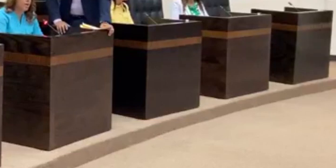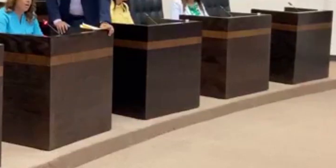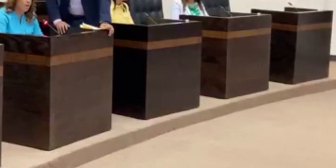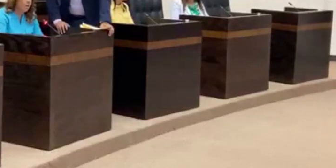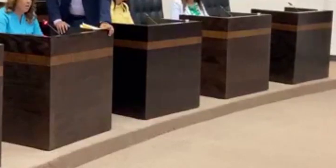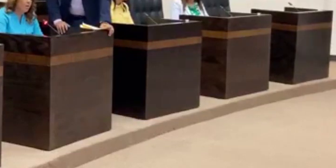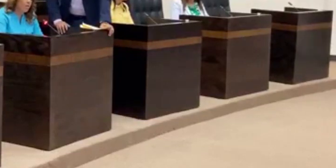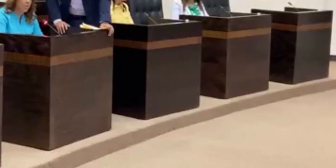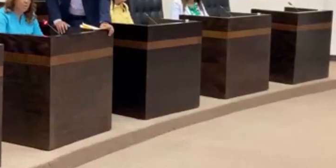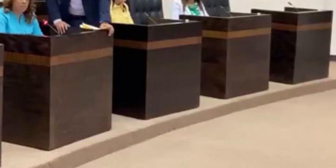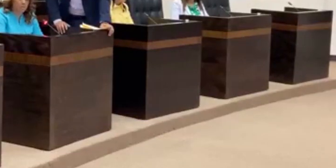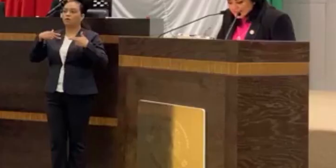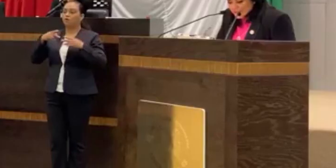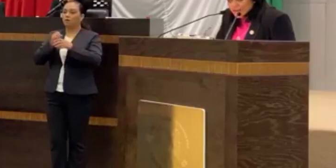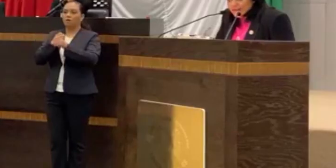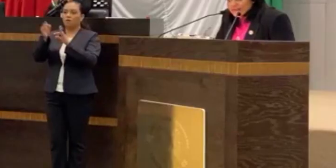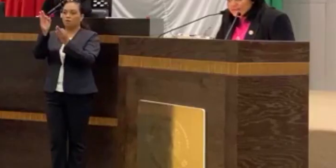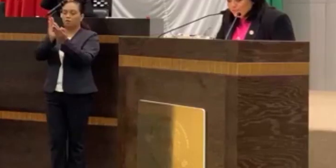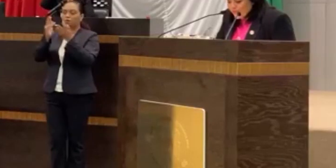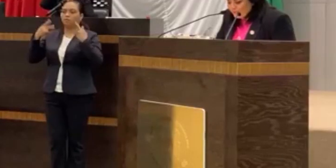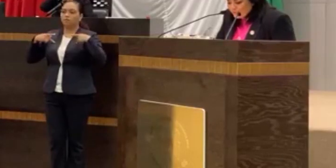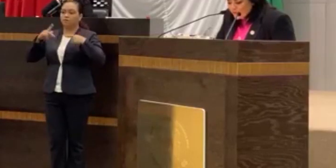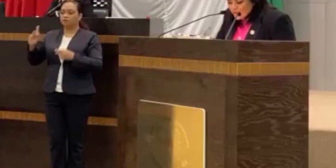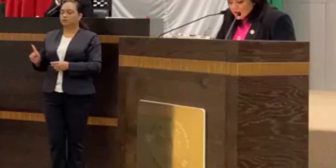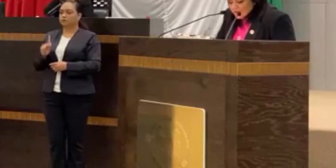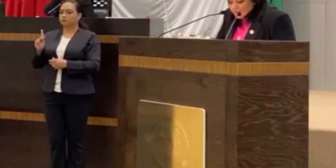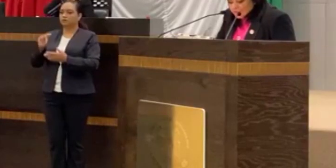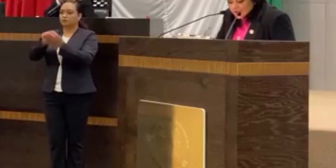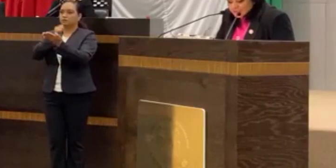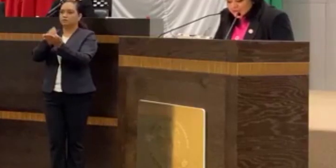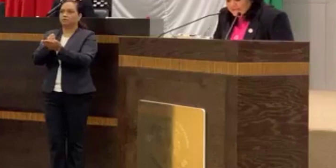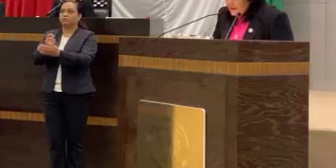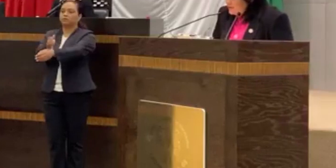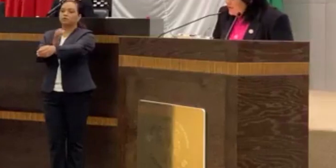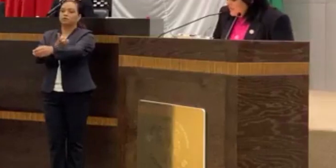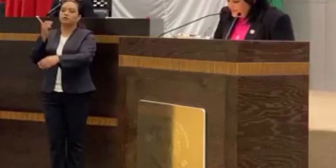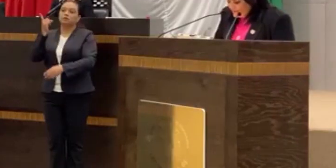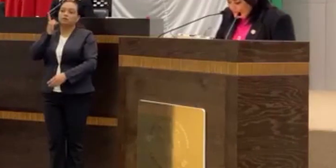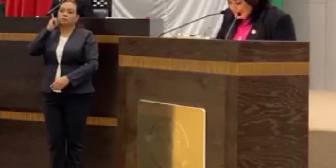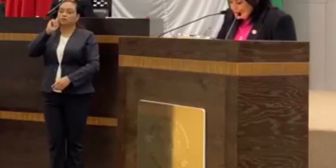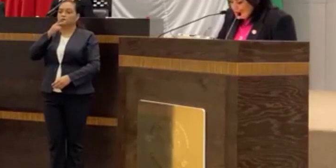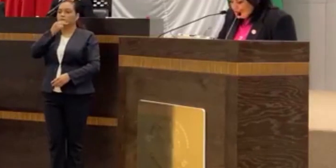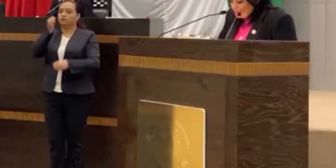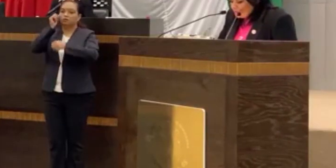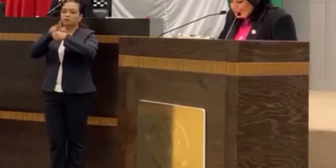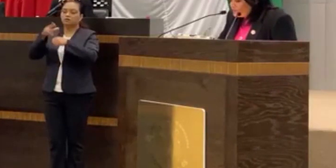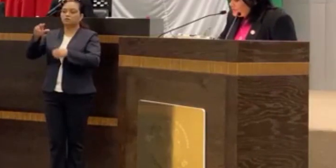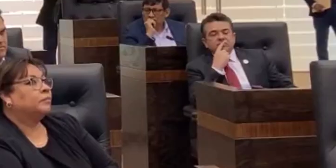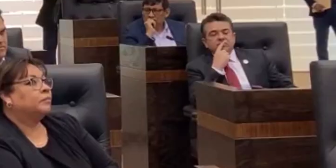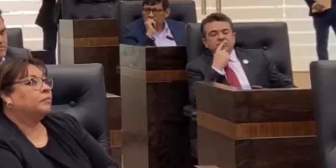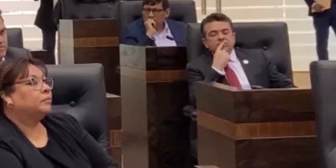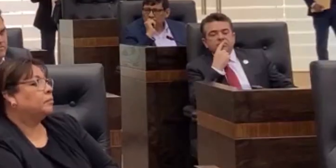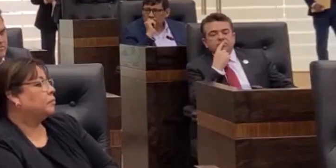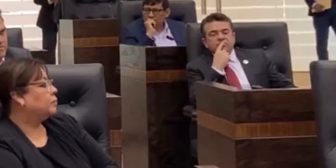que no llegaron ni pancartas solo se limitaron a gritar con signas en contra de la presidenta de la junta de coordinación política